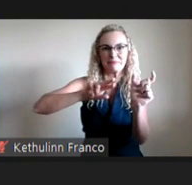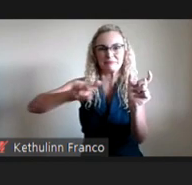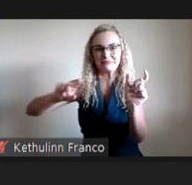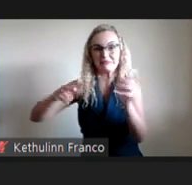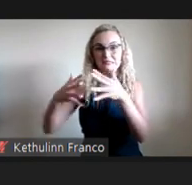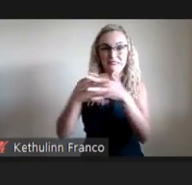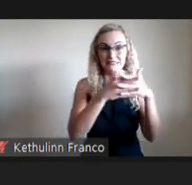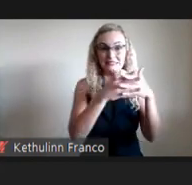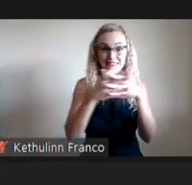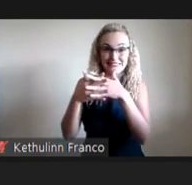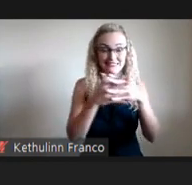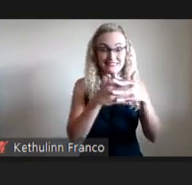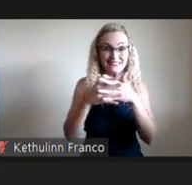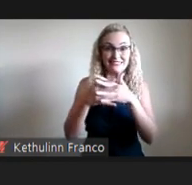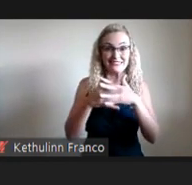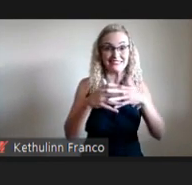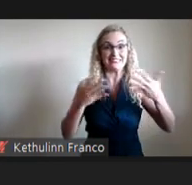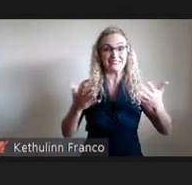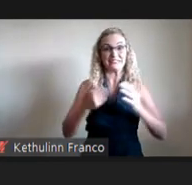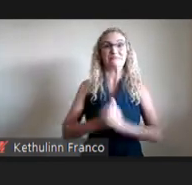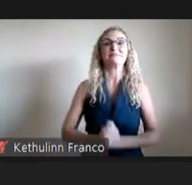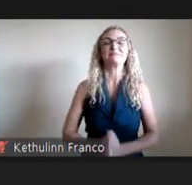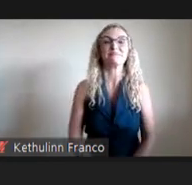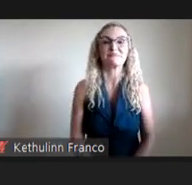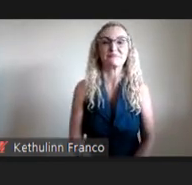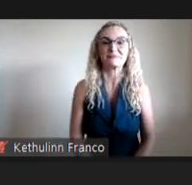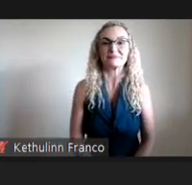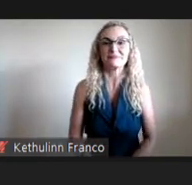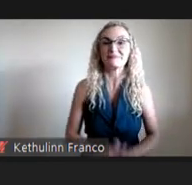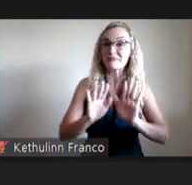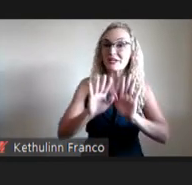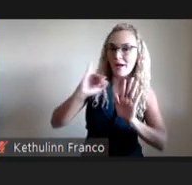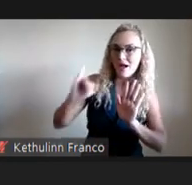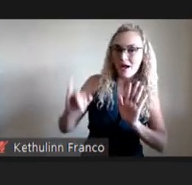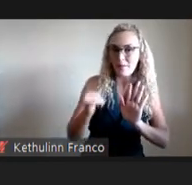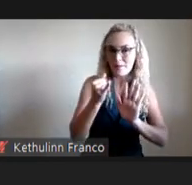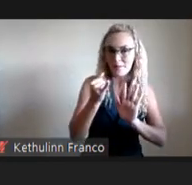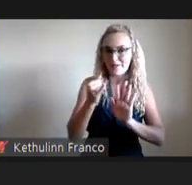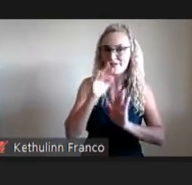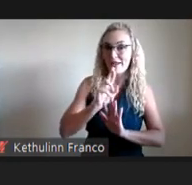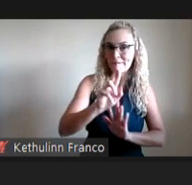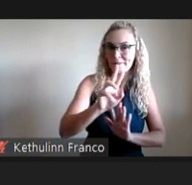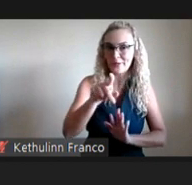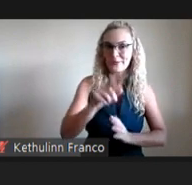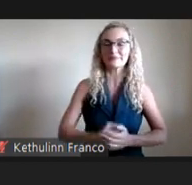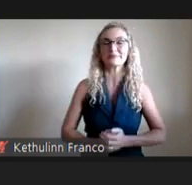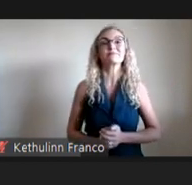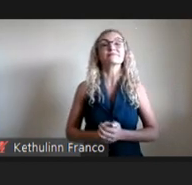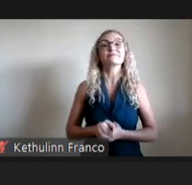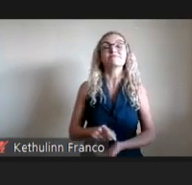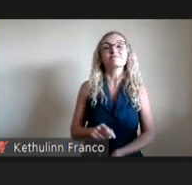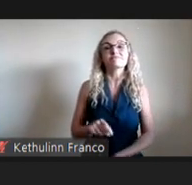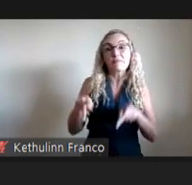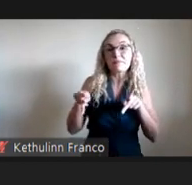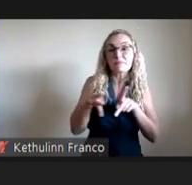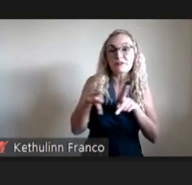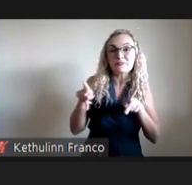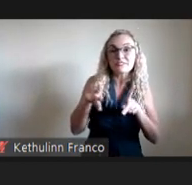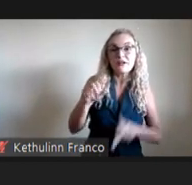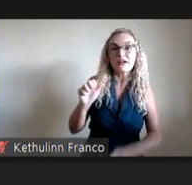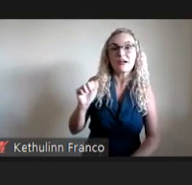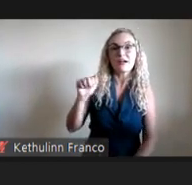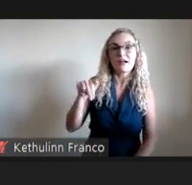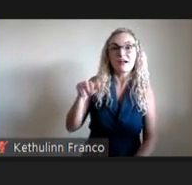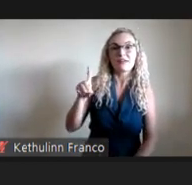quer comentar? Então, é o professor Anderson, né? Um professor surdo muito presente na nossa